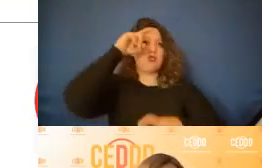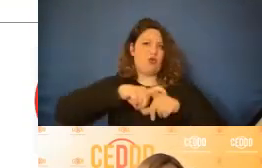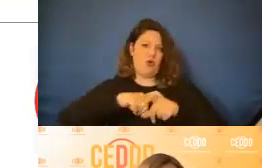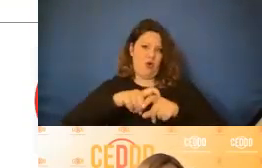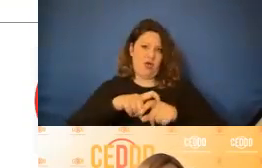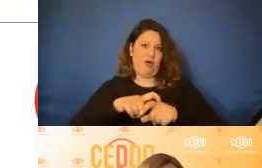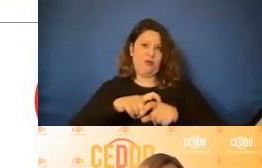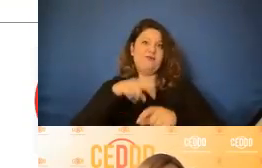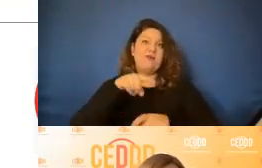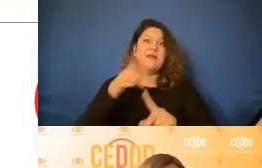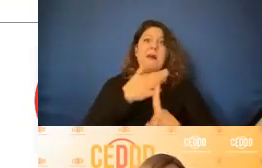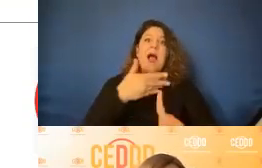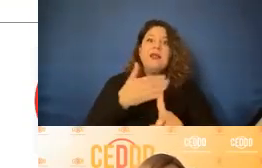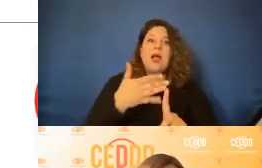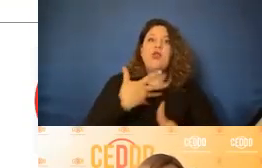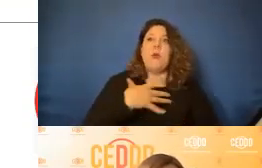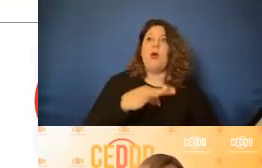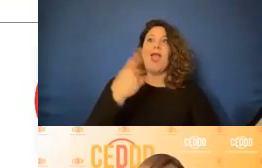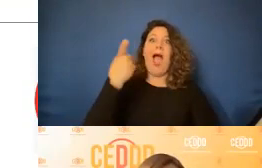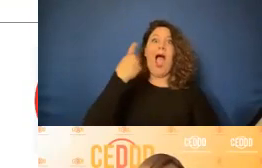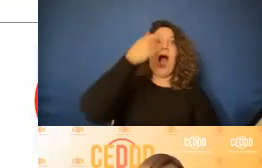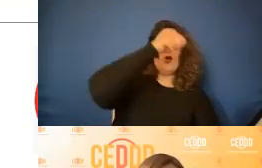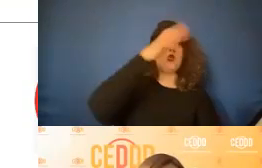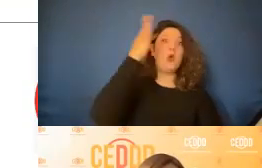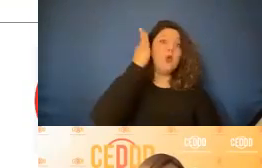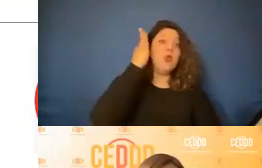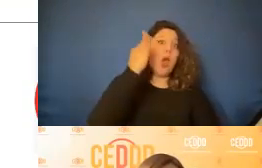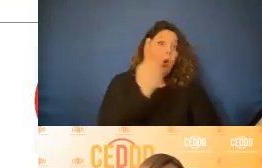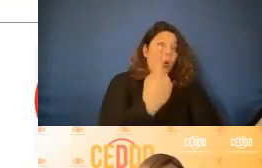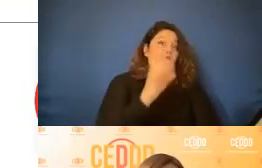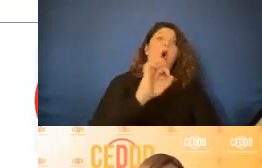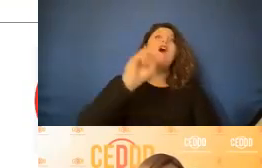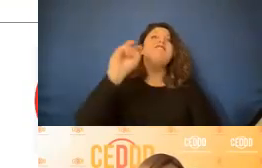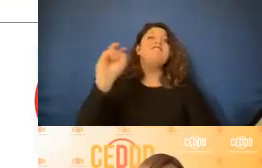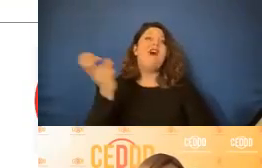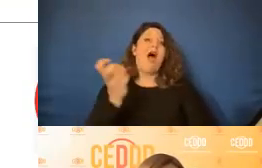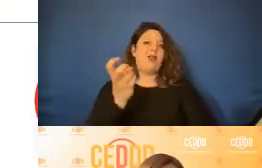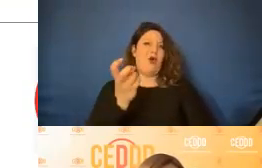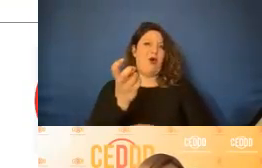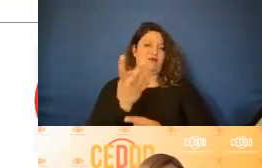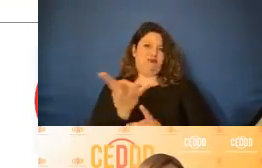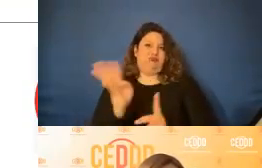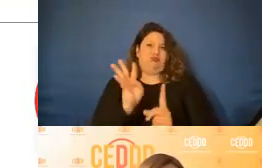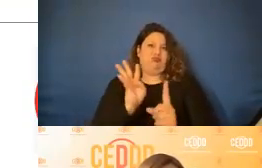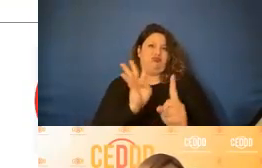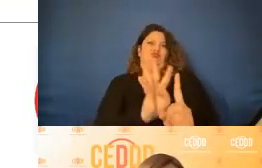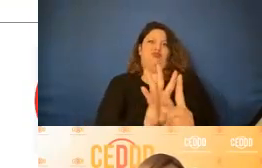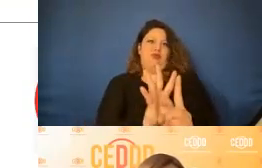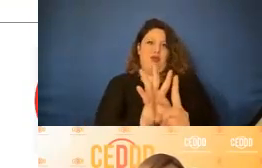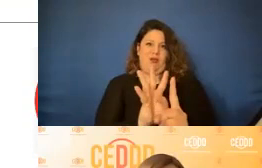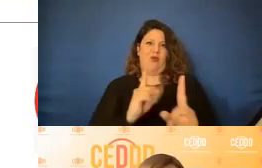puede realizar un alumno o alumna o varios alumnos o alumnas contra otro, ante la